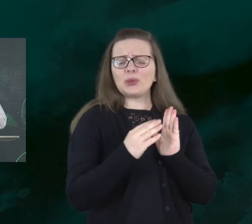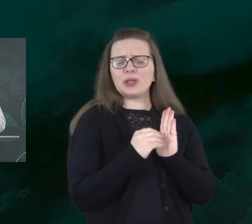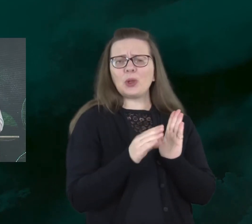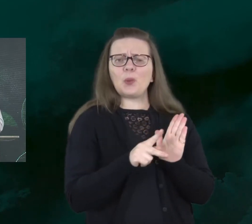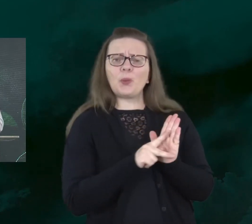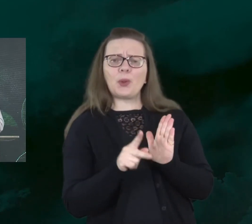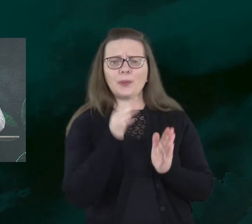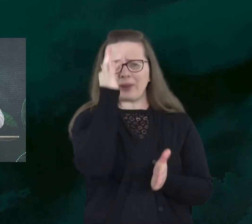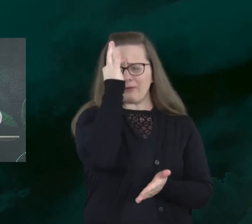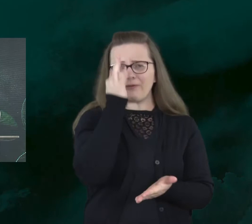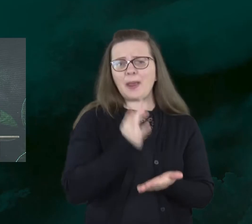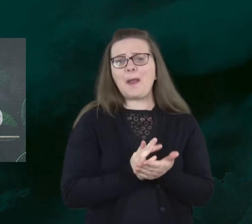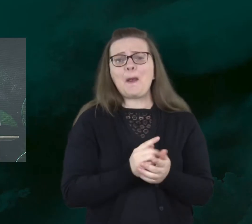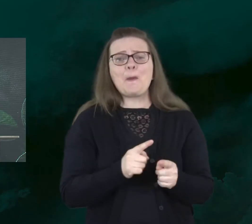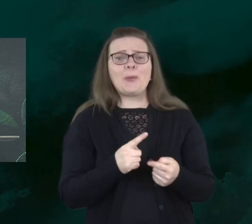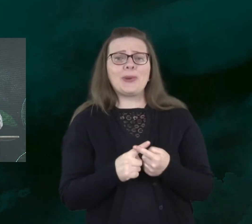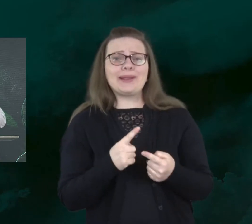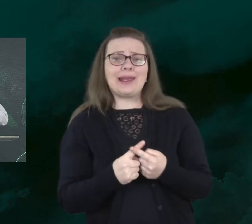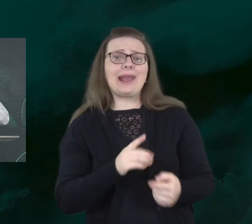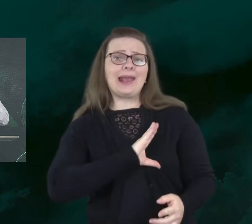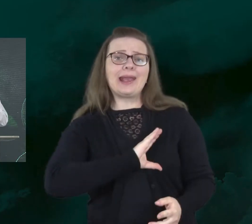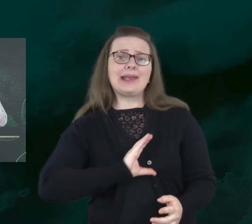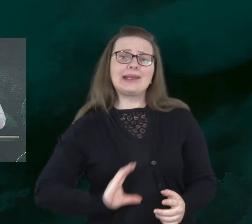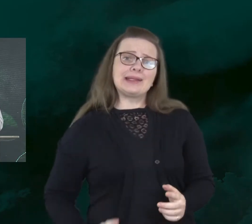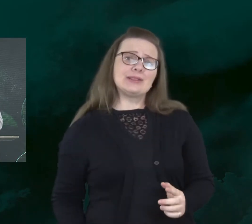fazia em termos de fé, como homem, ele